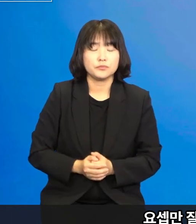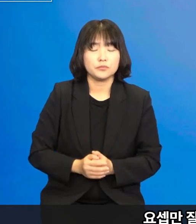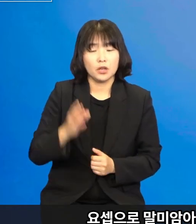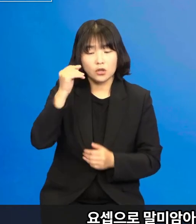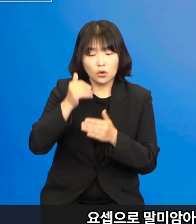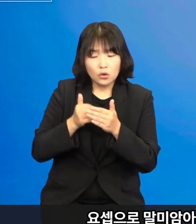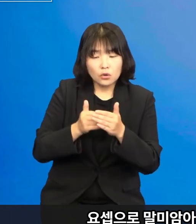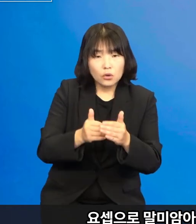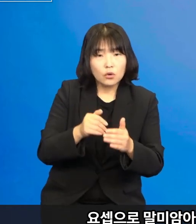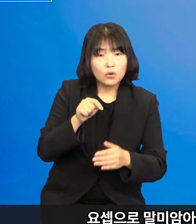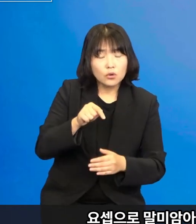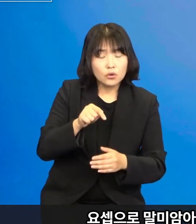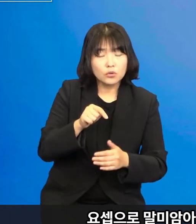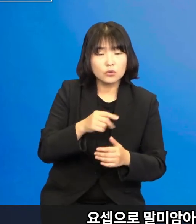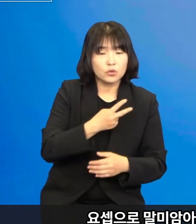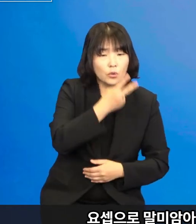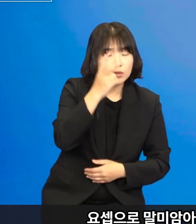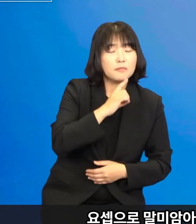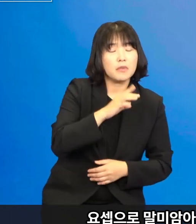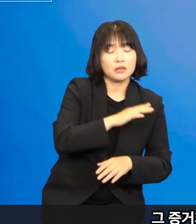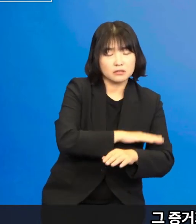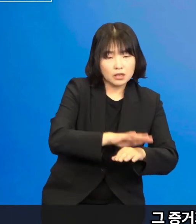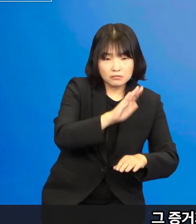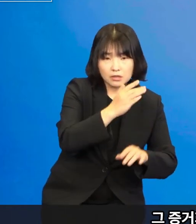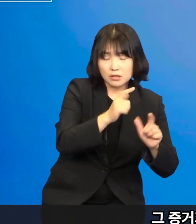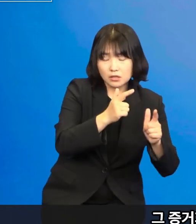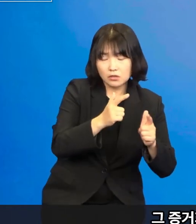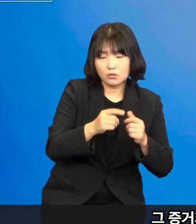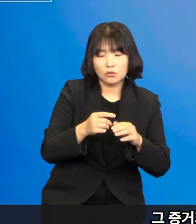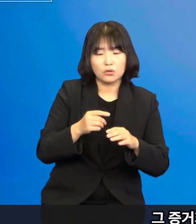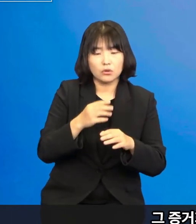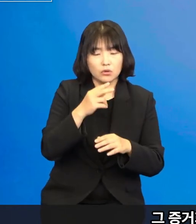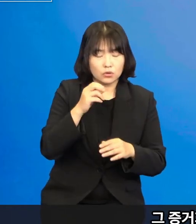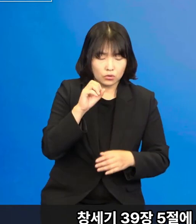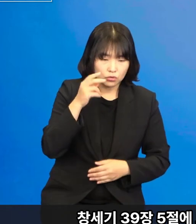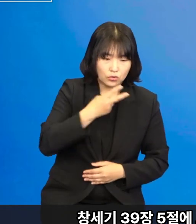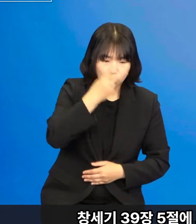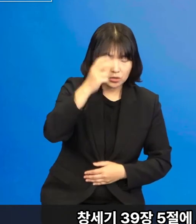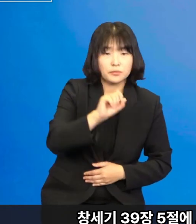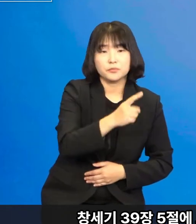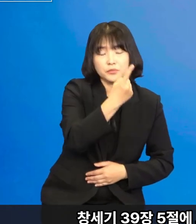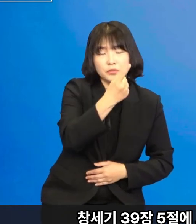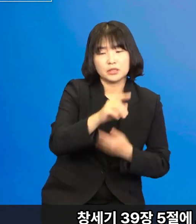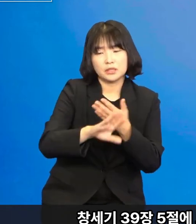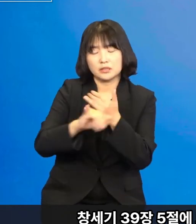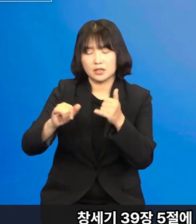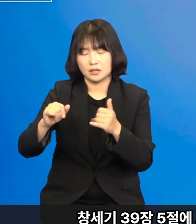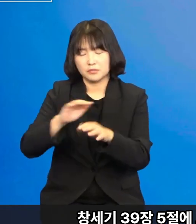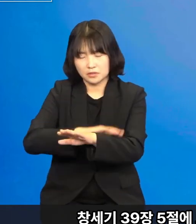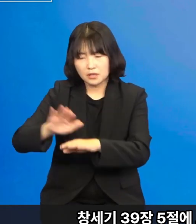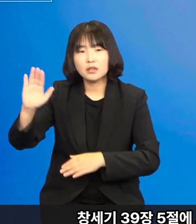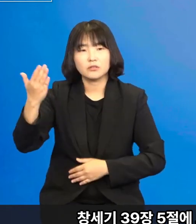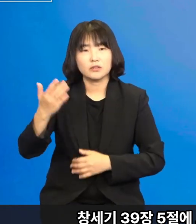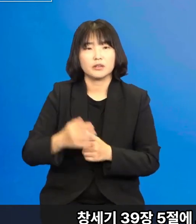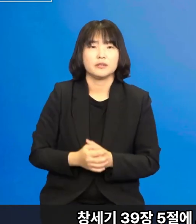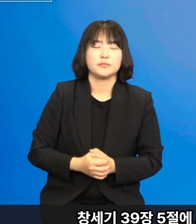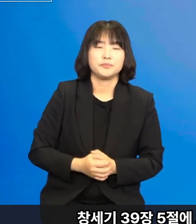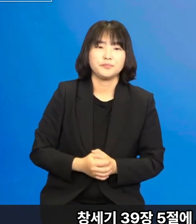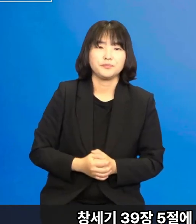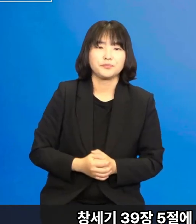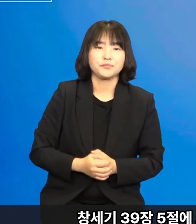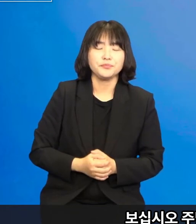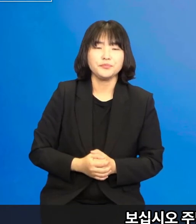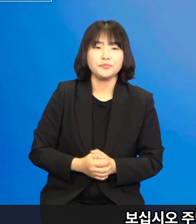아니고요, 요셉으로 말미암아 다른 이들이 잘 되는 겁니다. 그 증거가 어디 나오냐면 창세기 39장 5절에 보디발의 집이 너무 잘